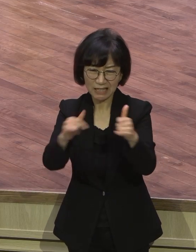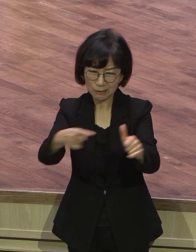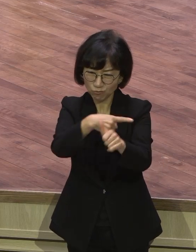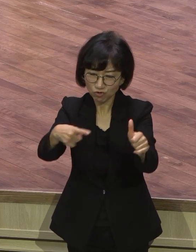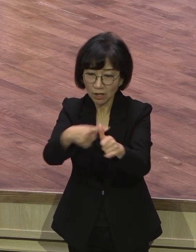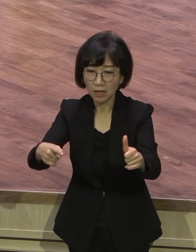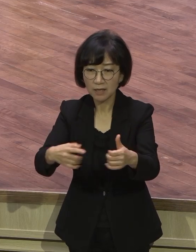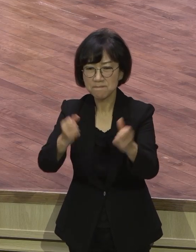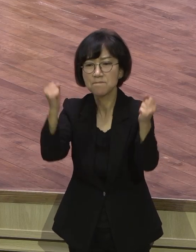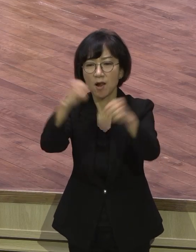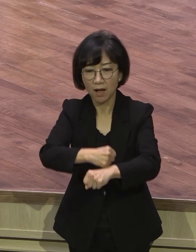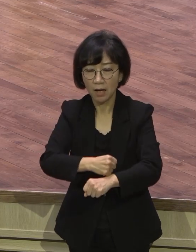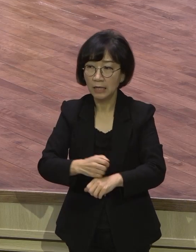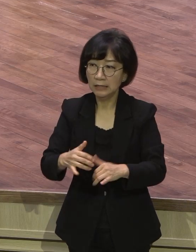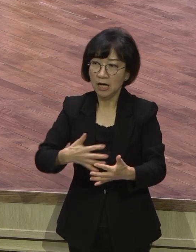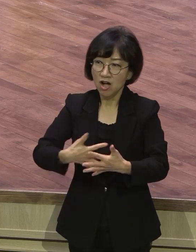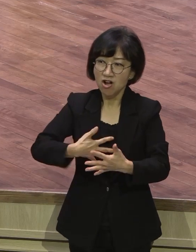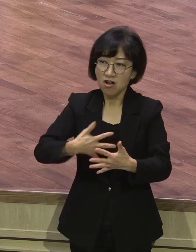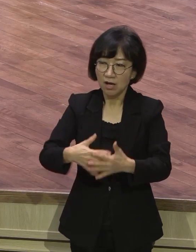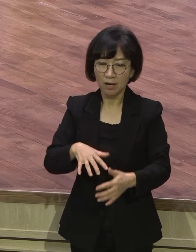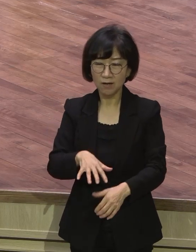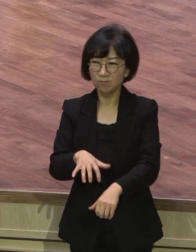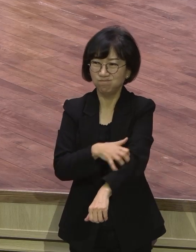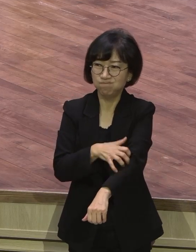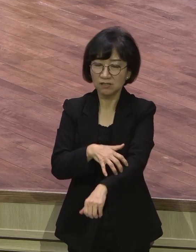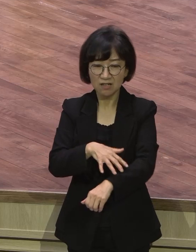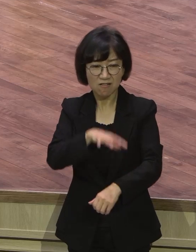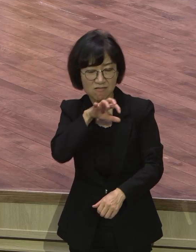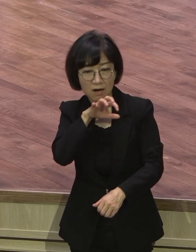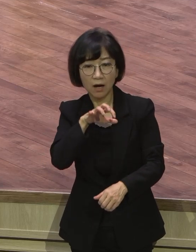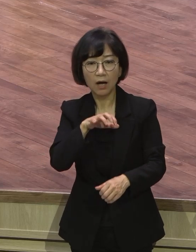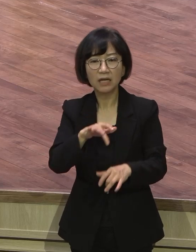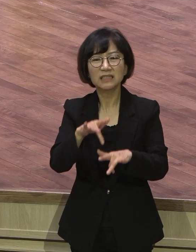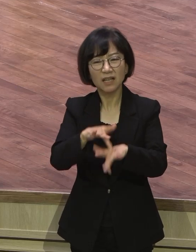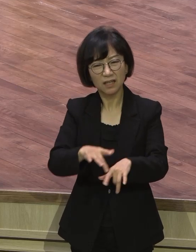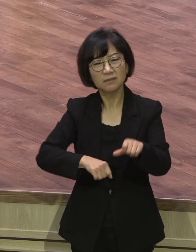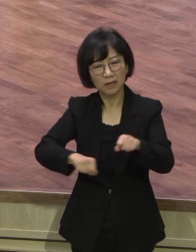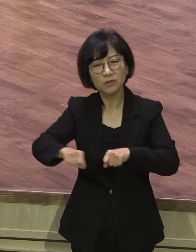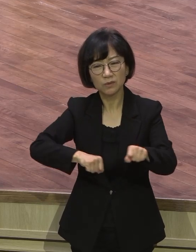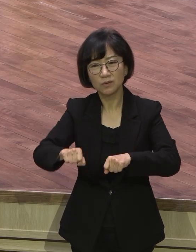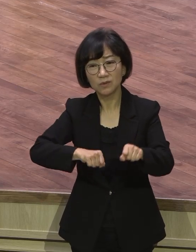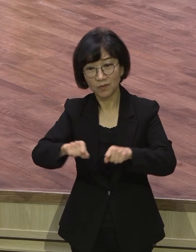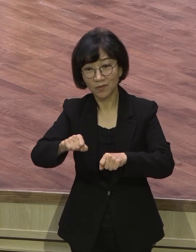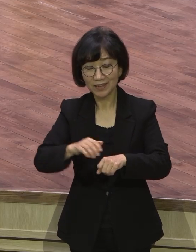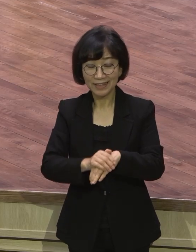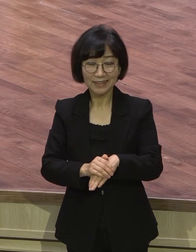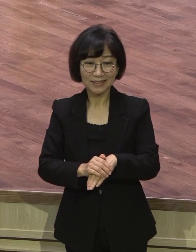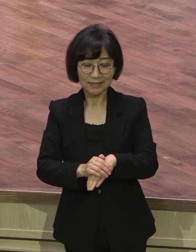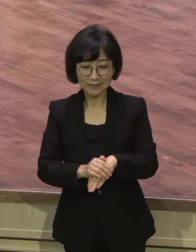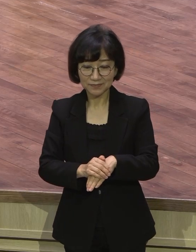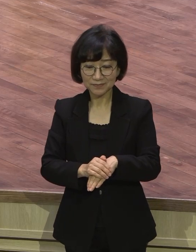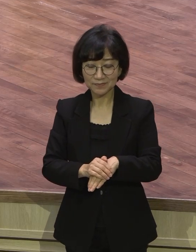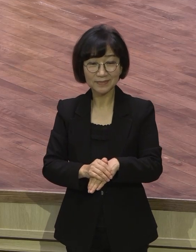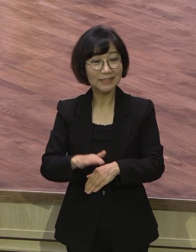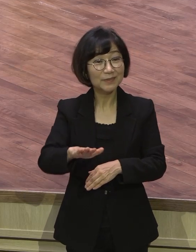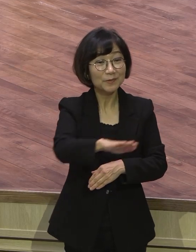불안하게 만들고 사람을 불편하게 만들고 죽이고 멸망시키는 거죠. 사단하는 짓이에요. 하나님의 장이 된 우리는